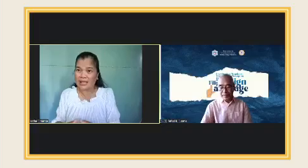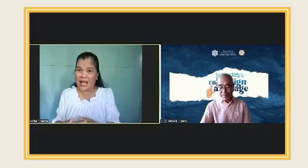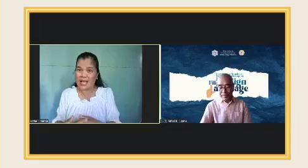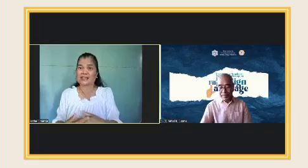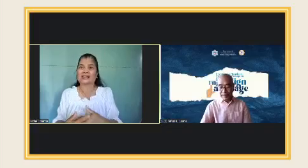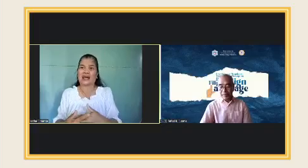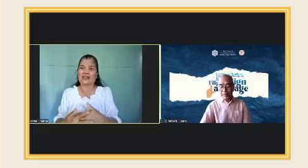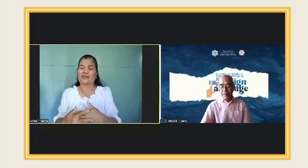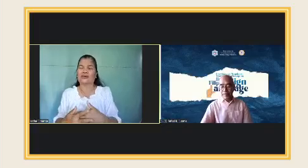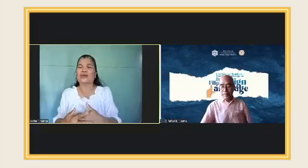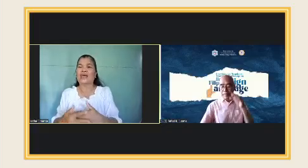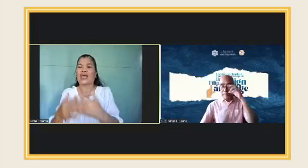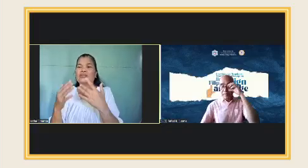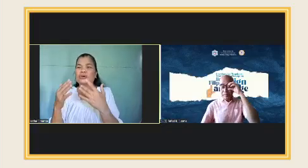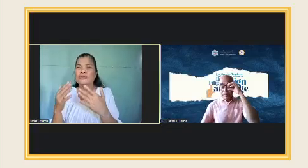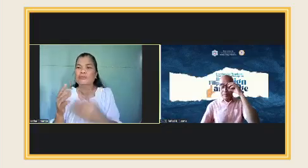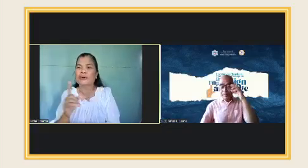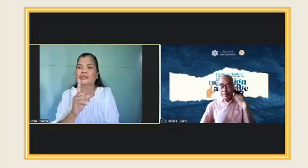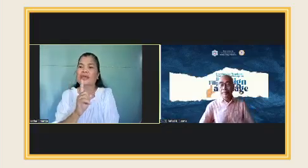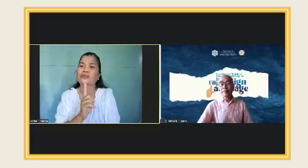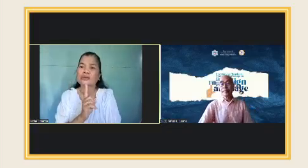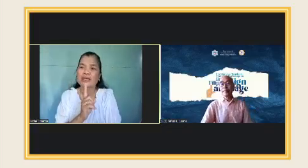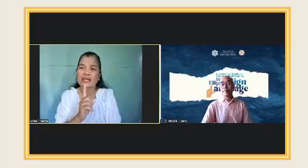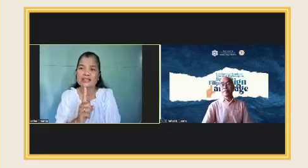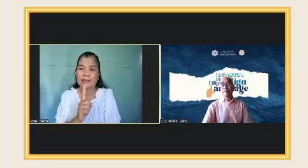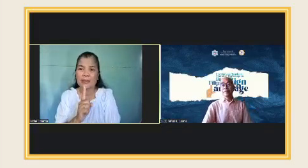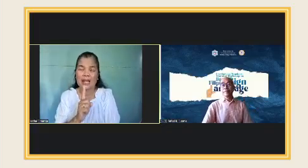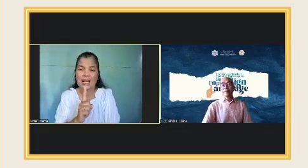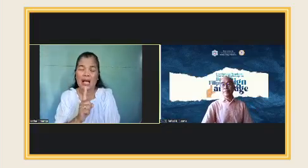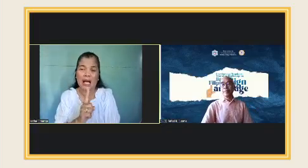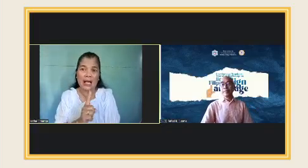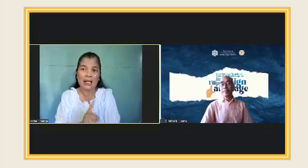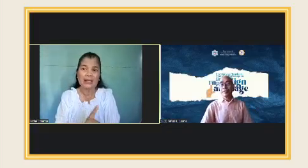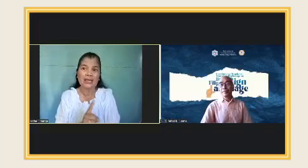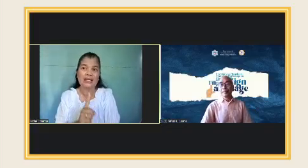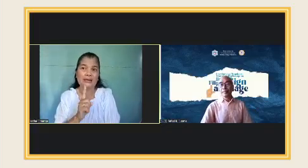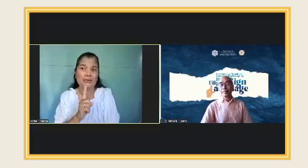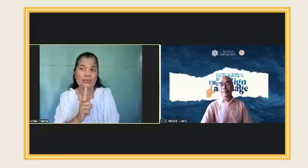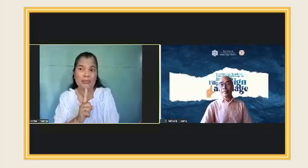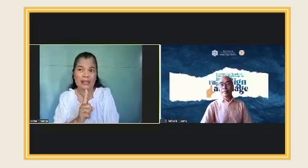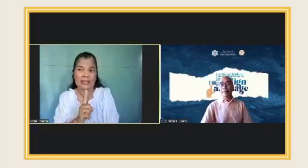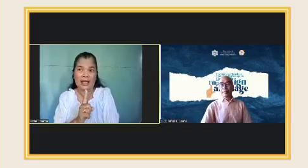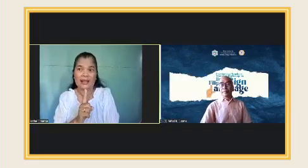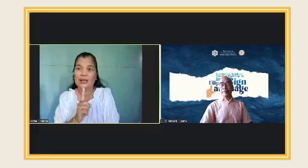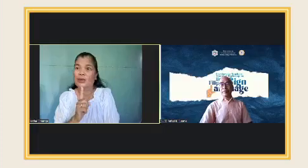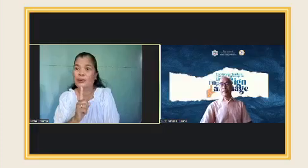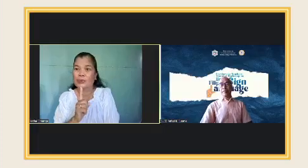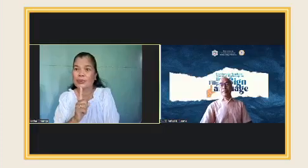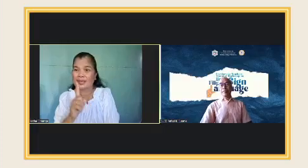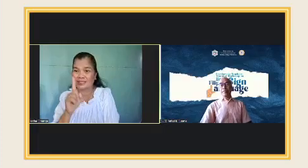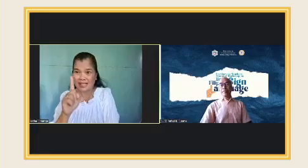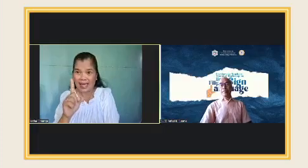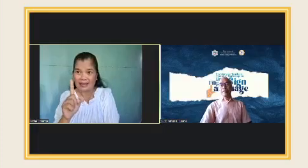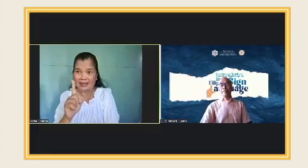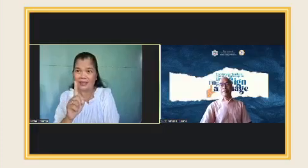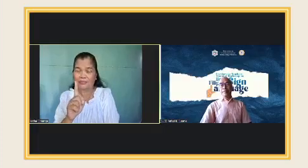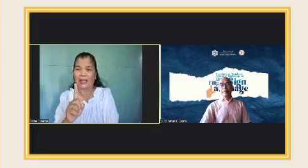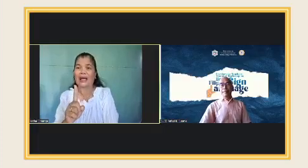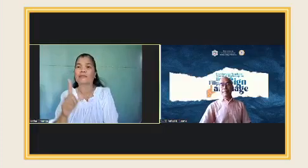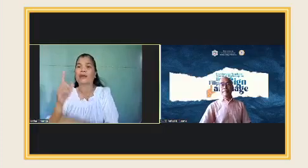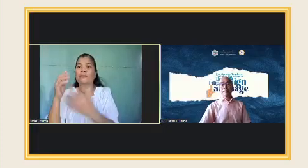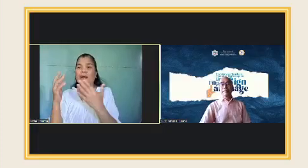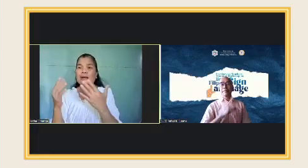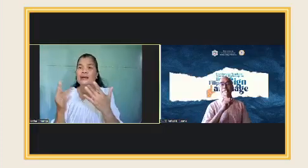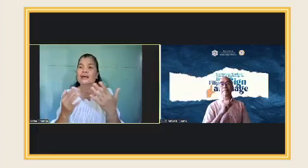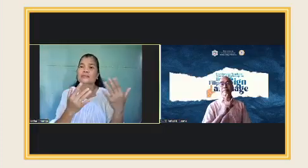ko kanina, kakanta tayo. Ito yung birthday kung isa pa lang ang edad ng bata. Isang candle pa